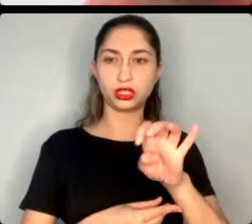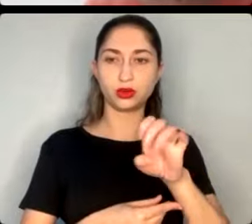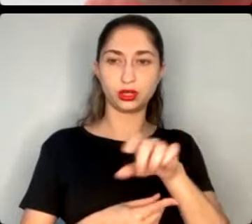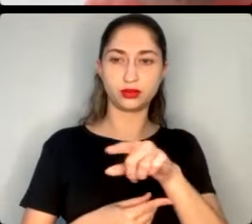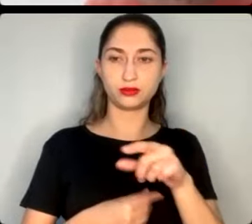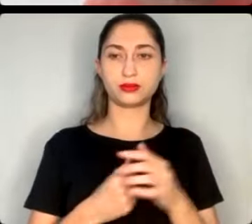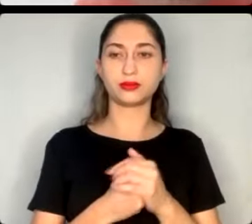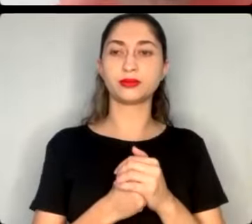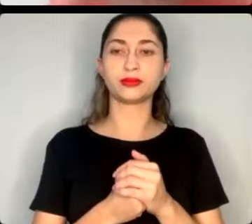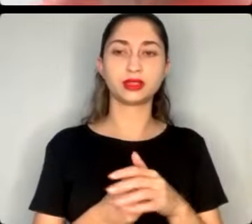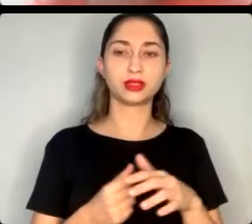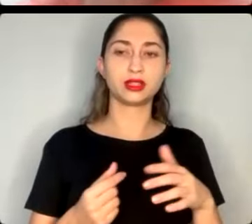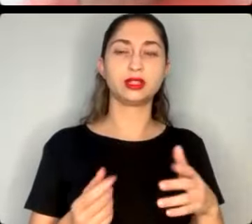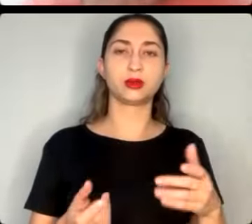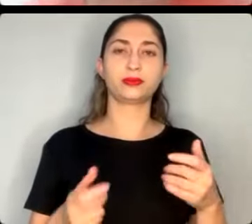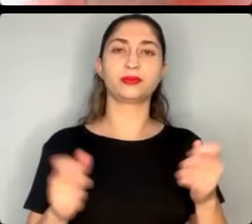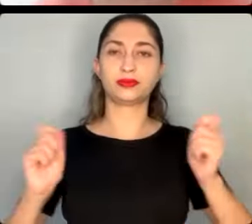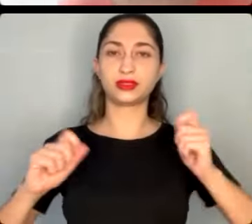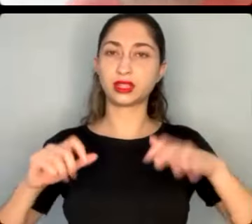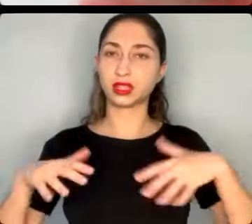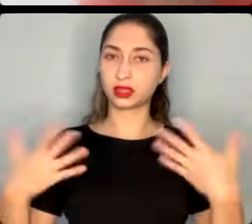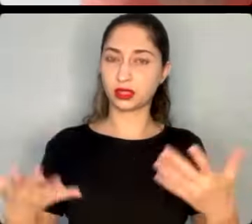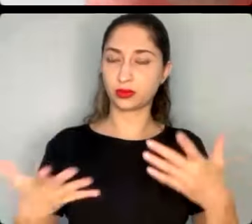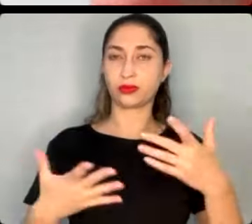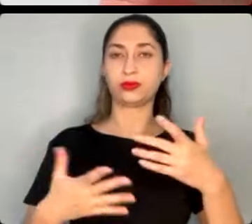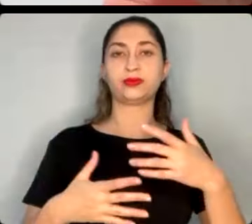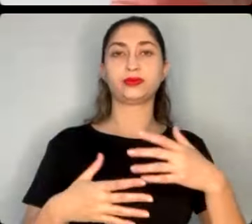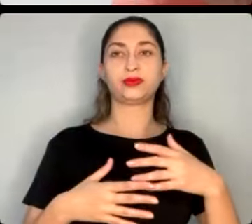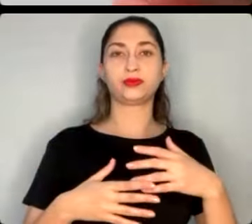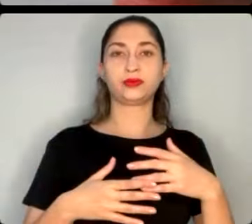sentir, né, que a caixa torácica